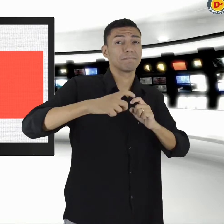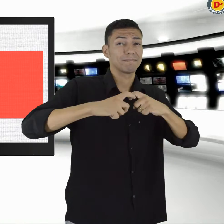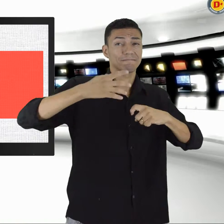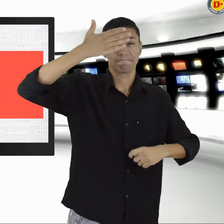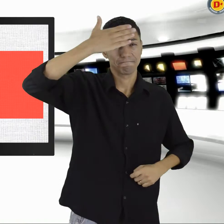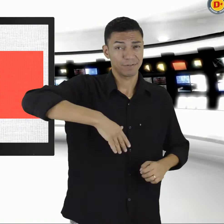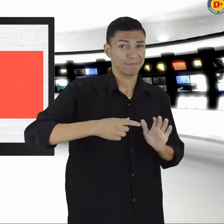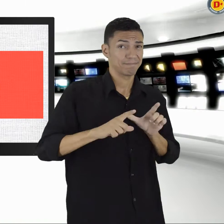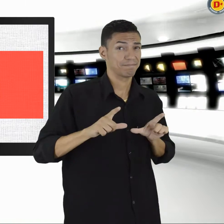Conheça alguns temas.